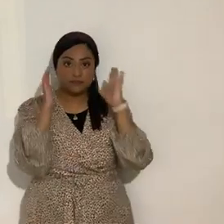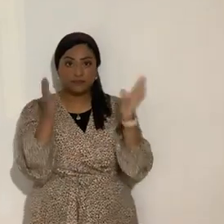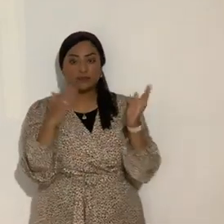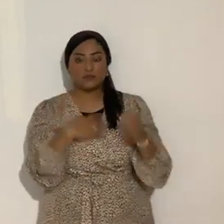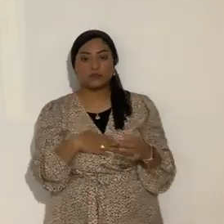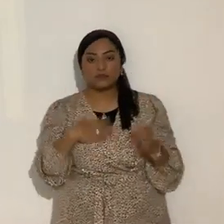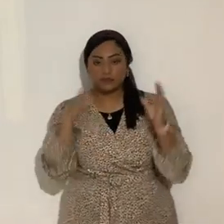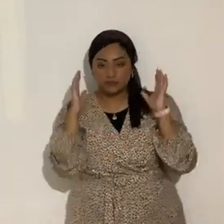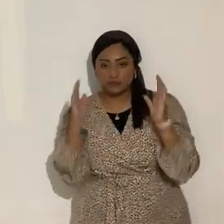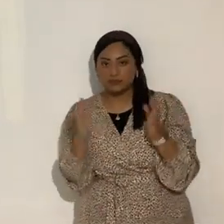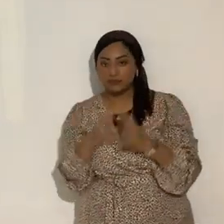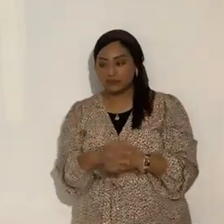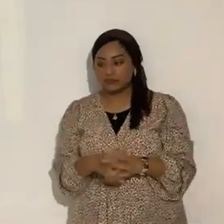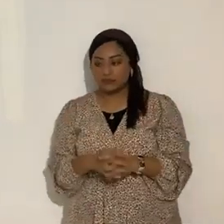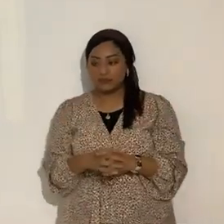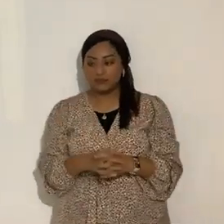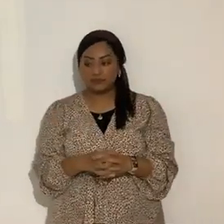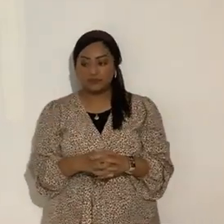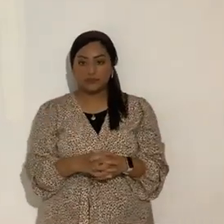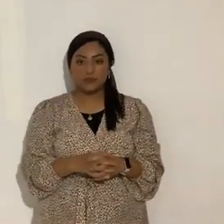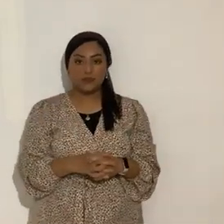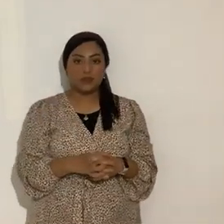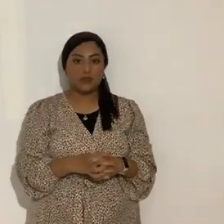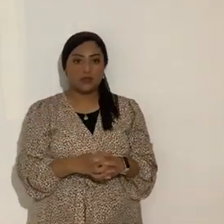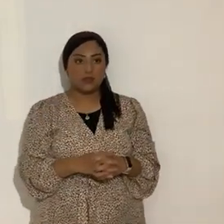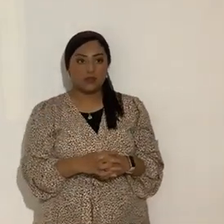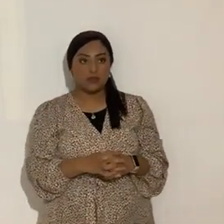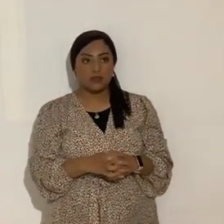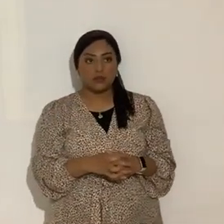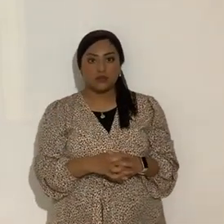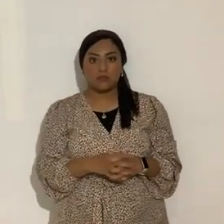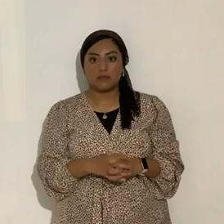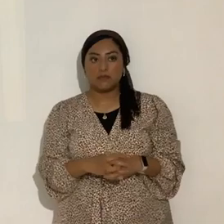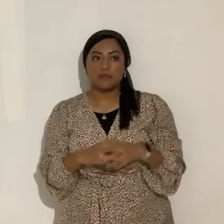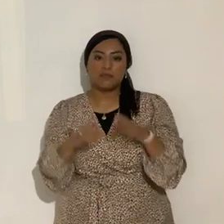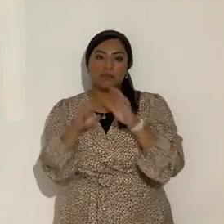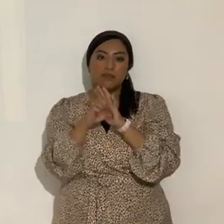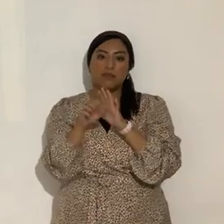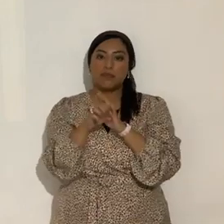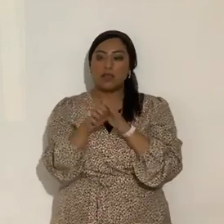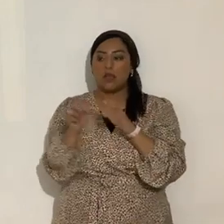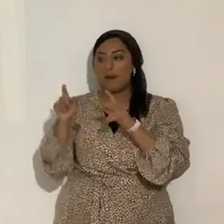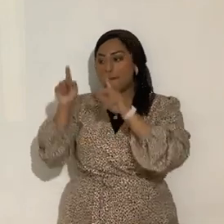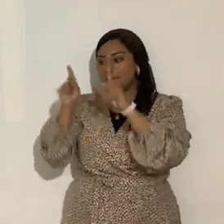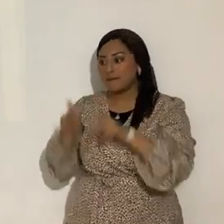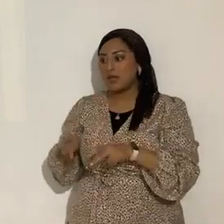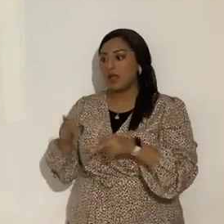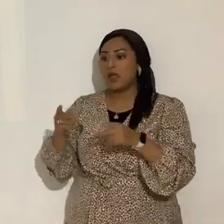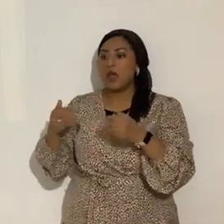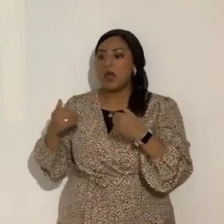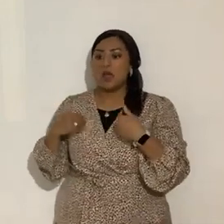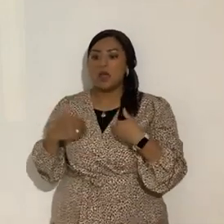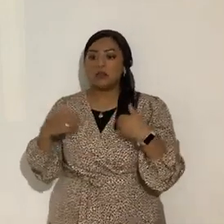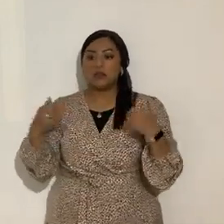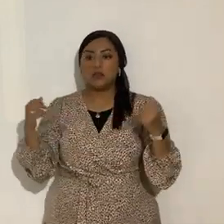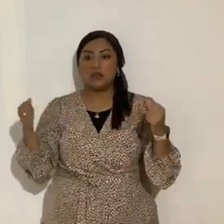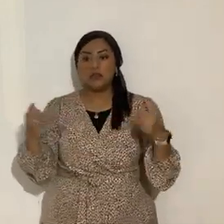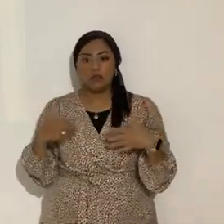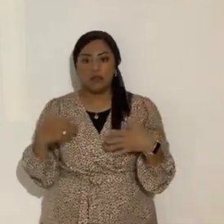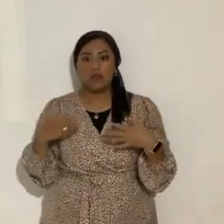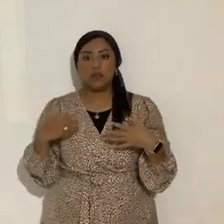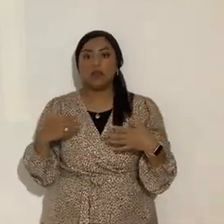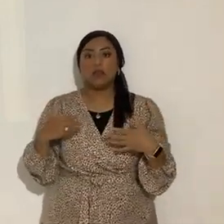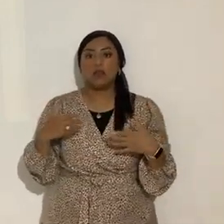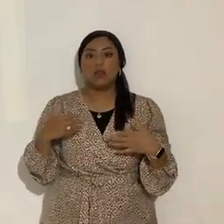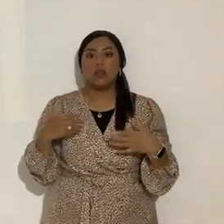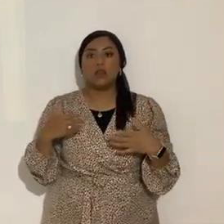escuchen muy bien. No es que tenga vamos a suponer que esta es una persona que tiene miedo a la